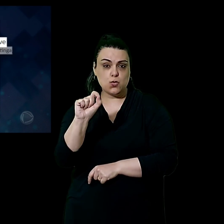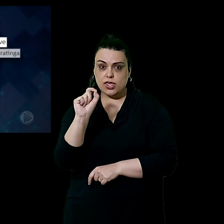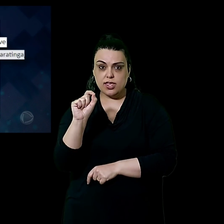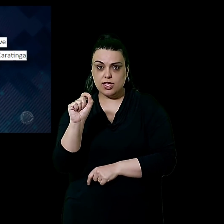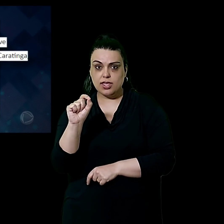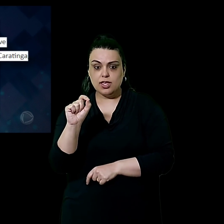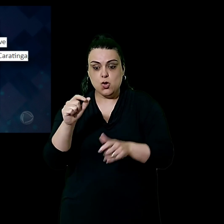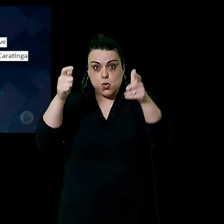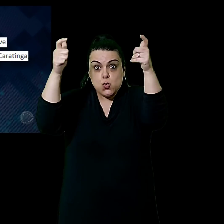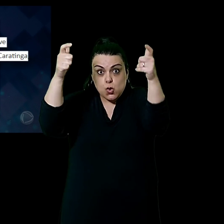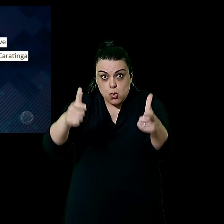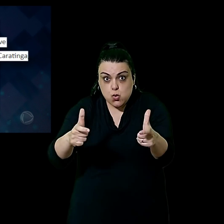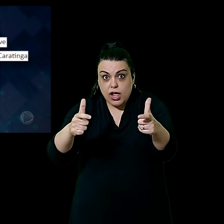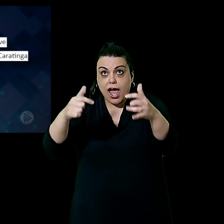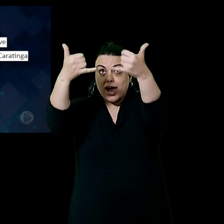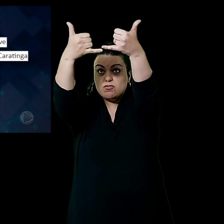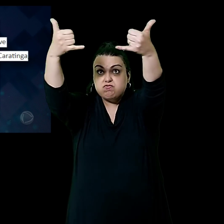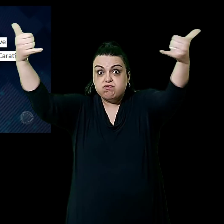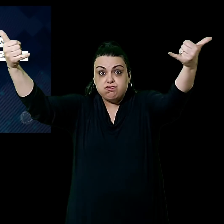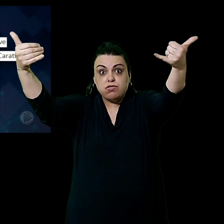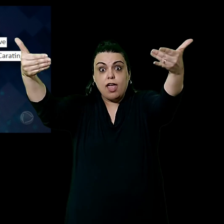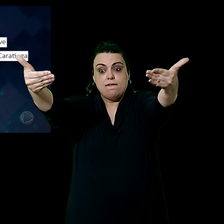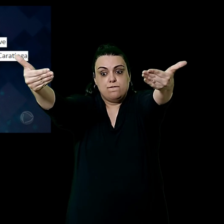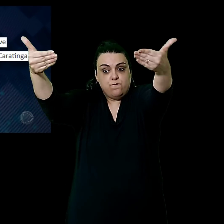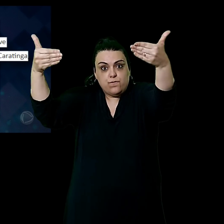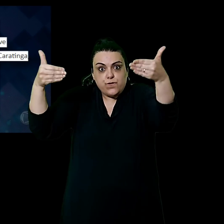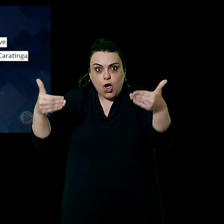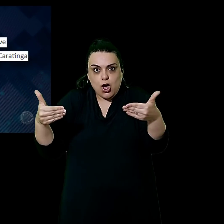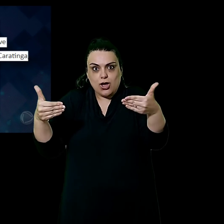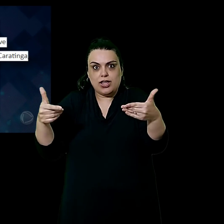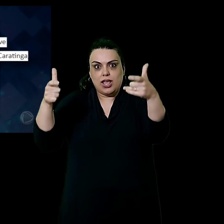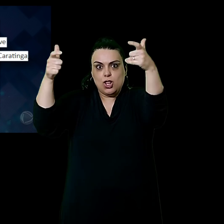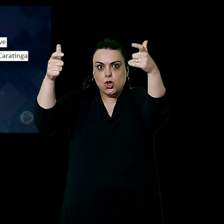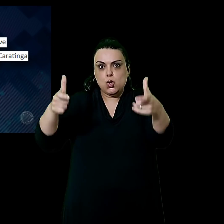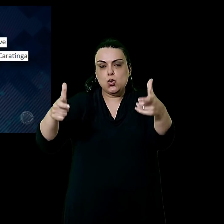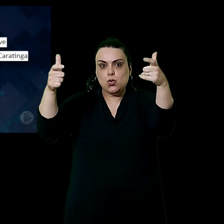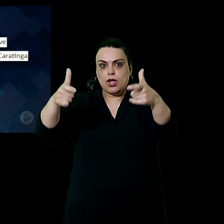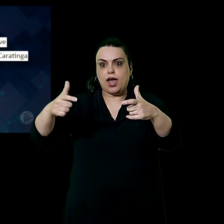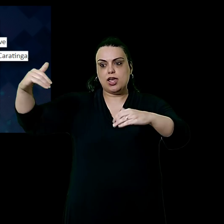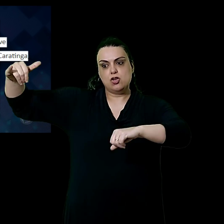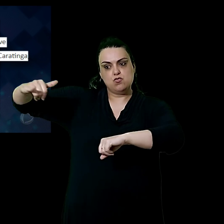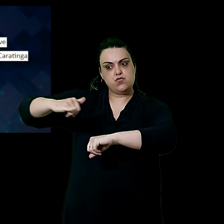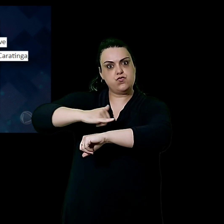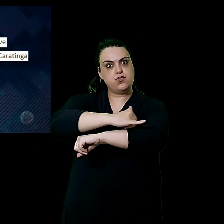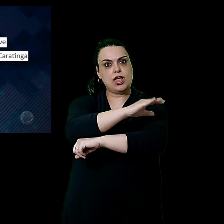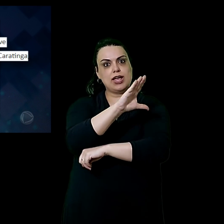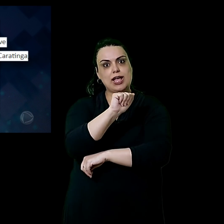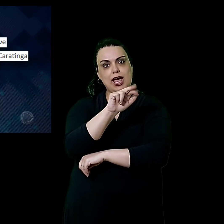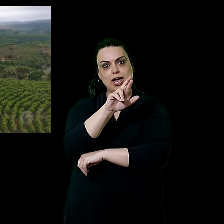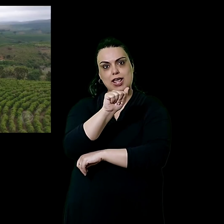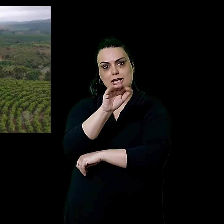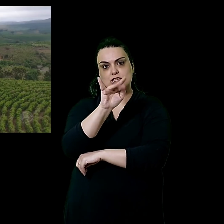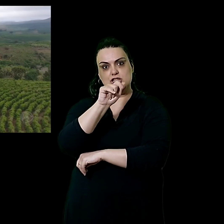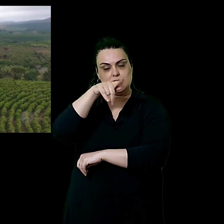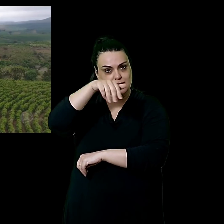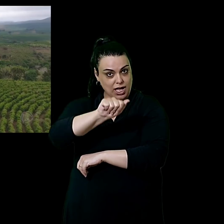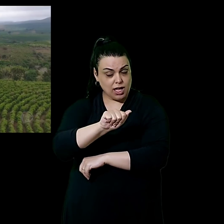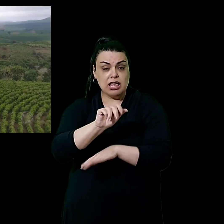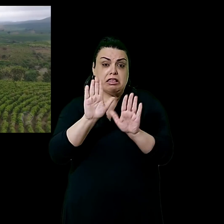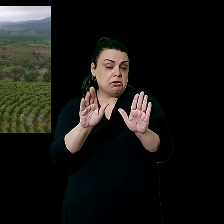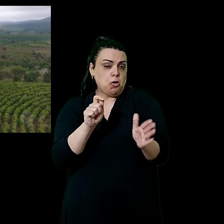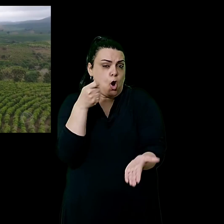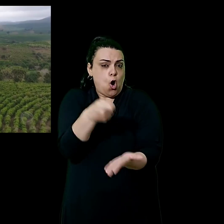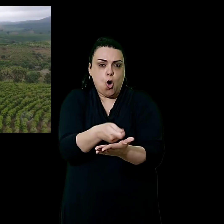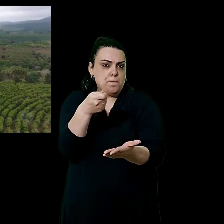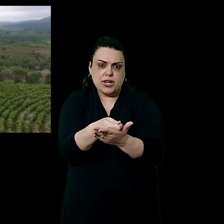linha de distribuição atingida está fora da zona de proteção do aeródromo de Caratinga. Portanto,